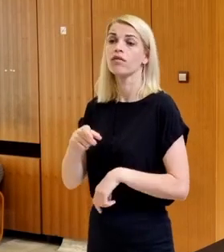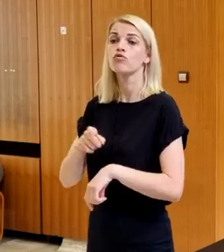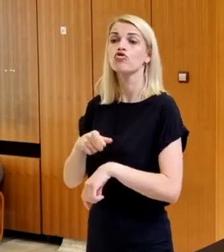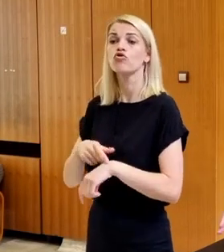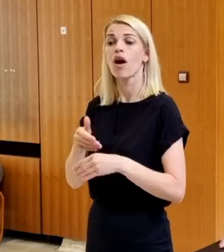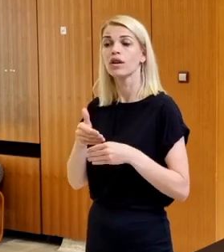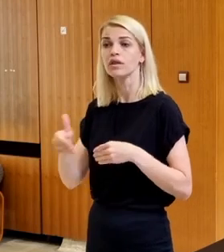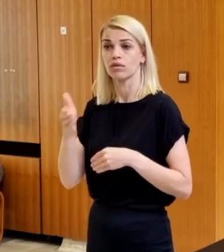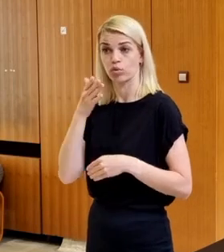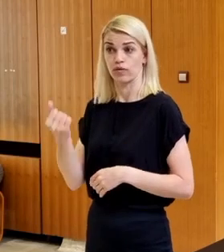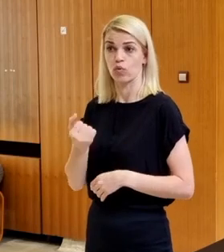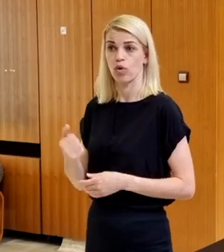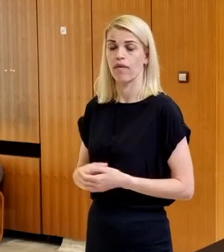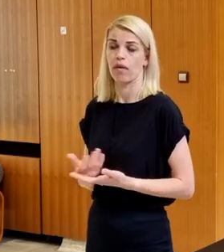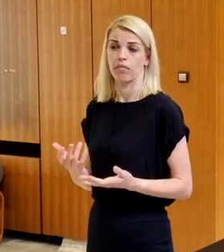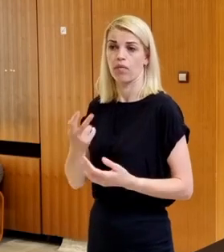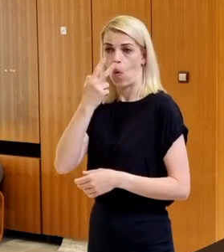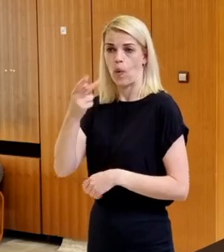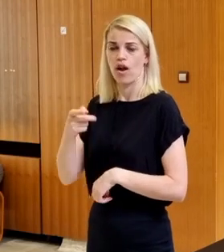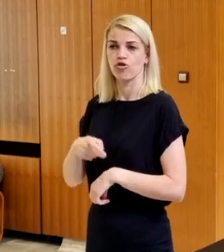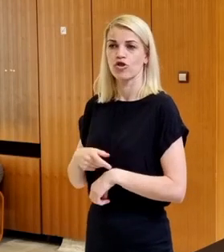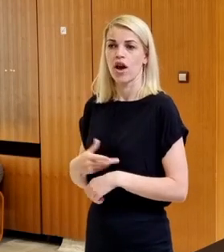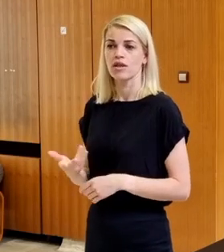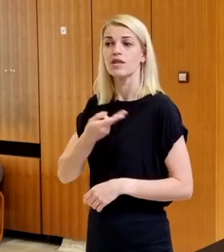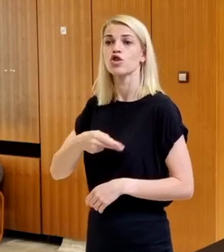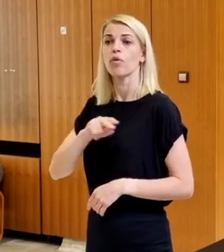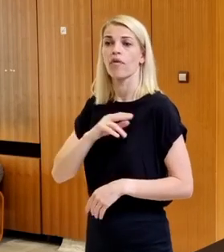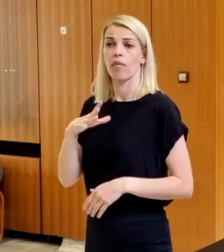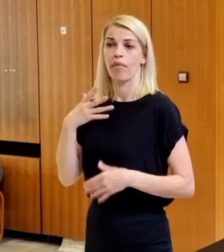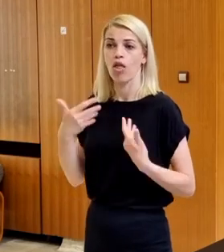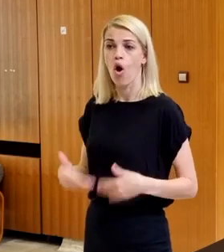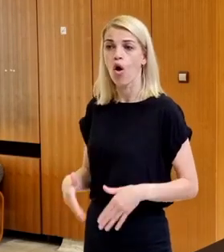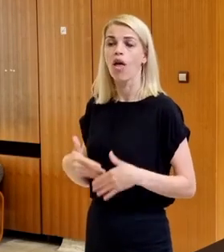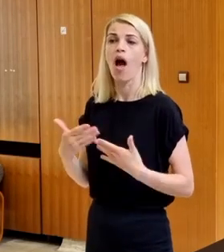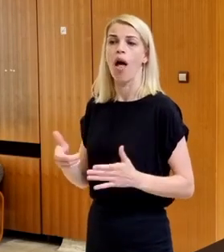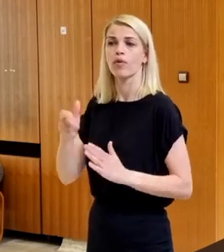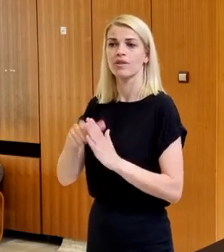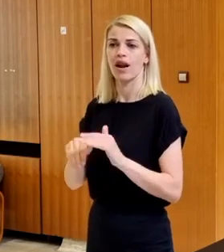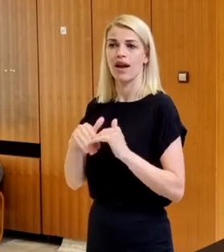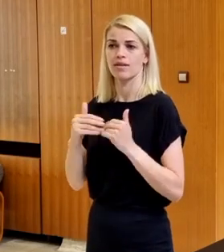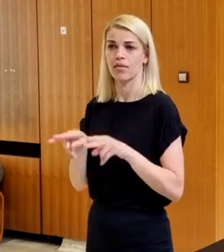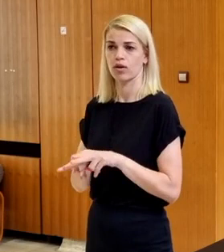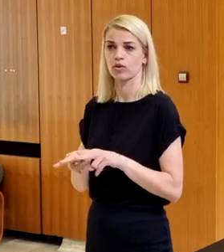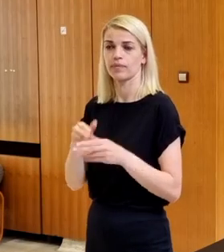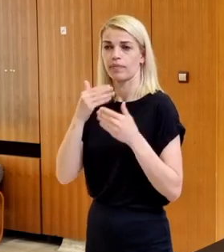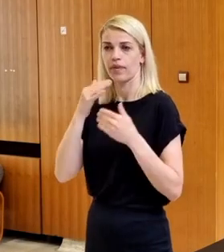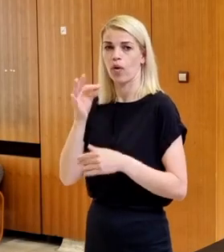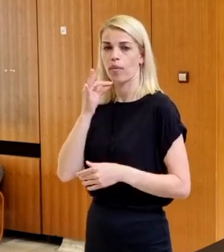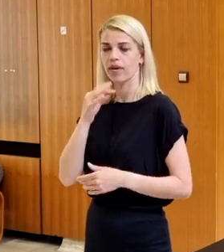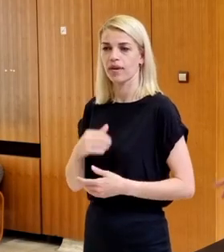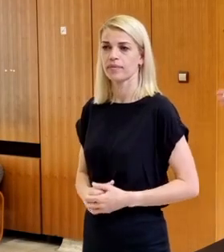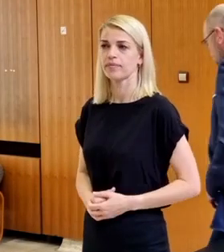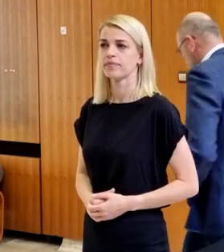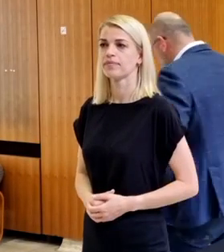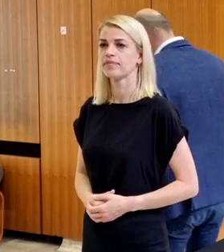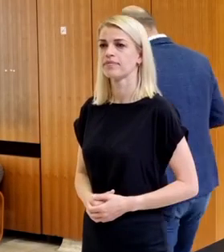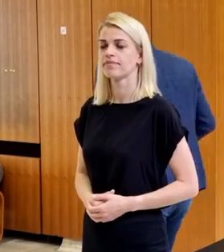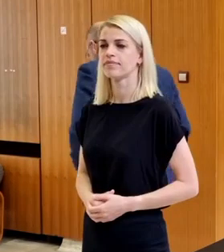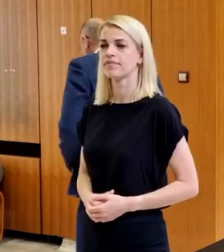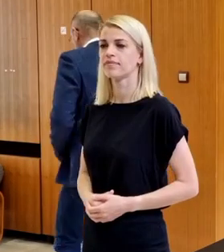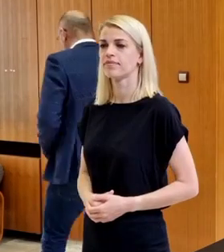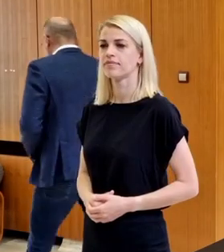Každý čas, je to zodpovednosť či už pána Holého, alebo strany Sme rodina, aby to fungovalo. Ďakujem vám pekne.